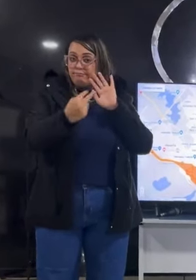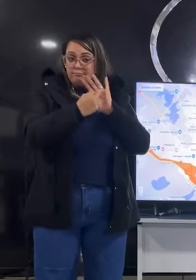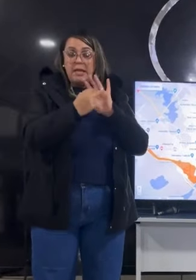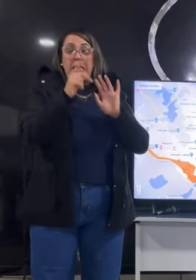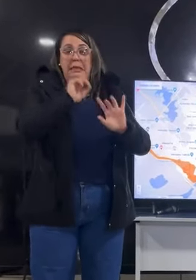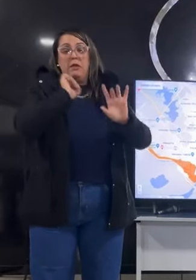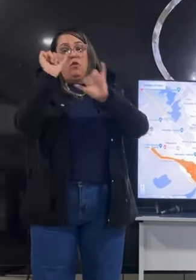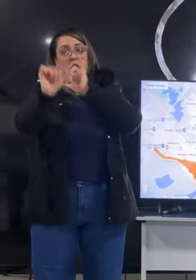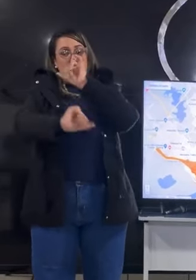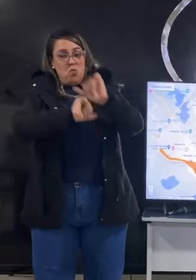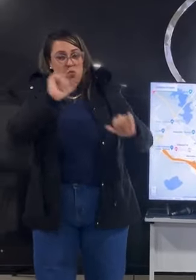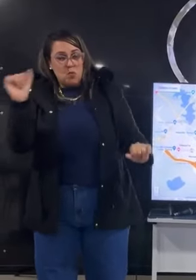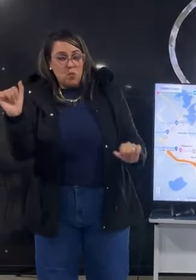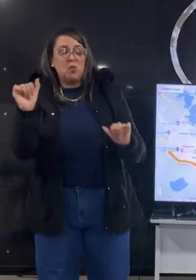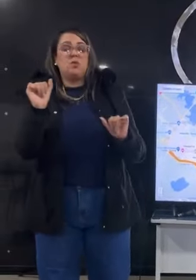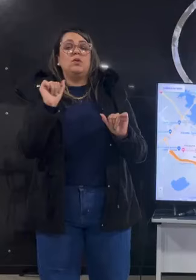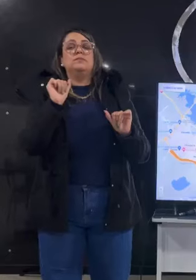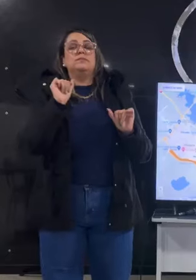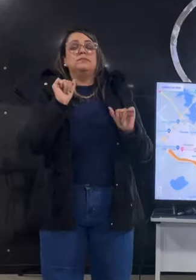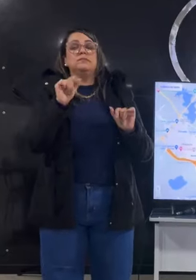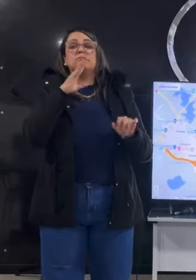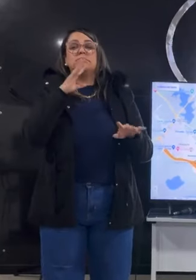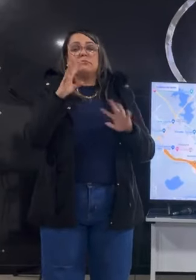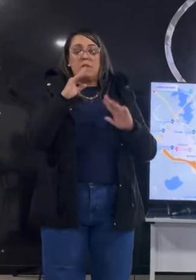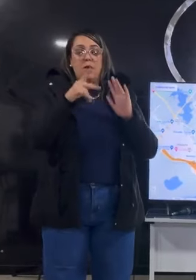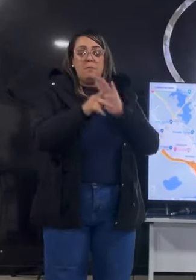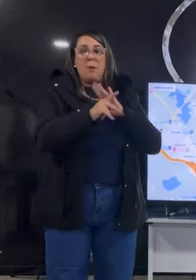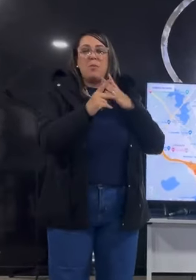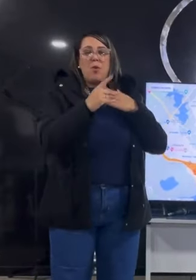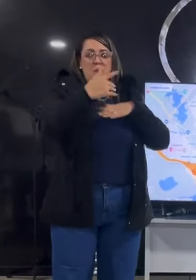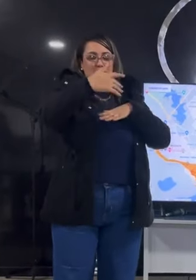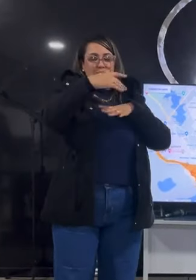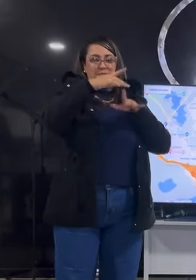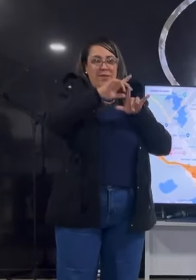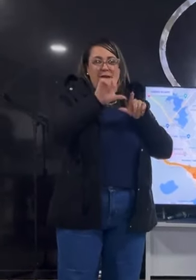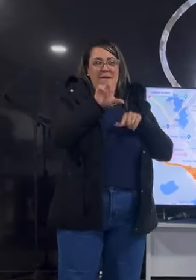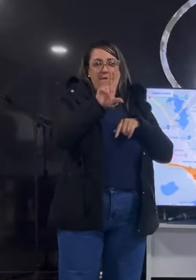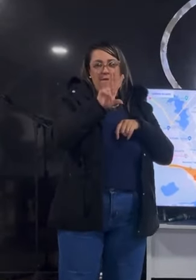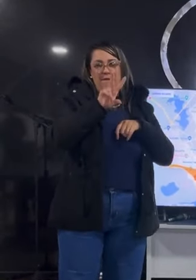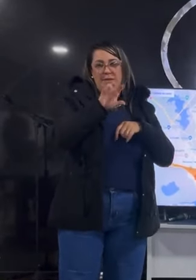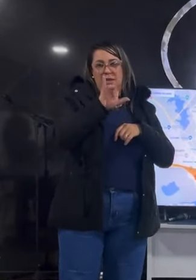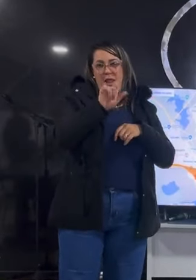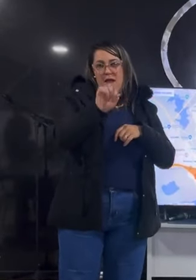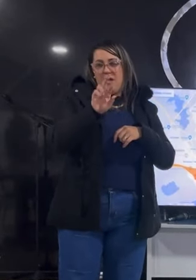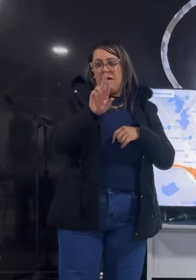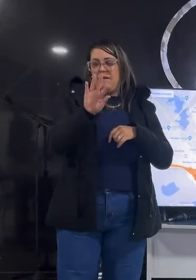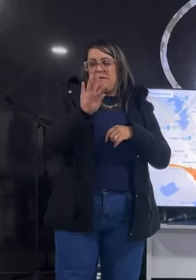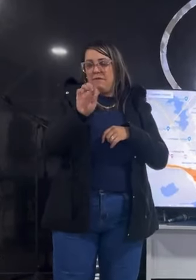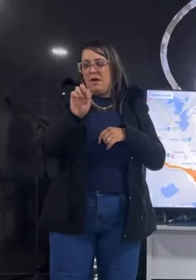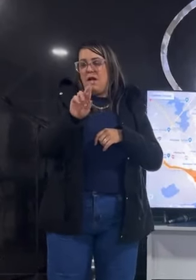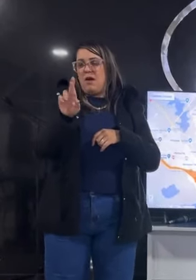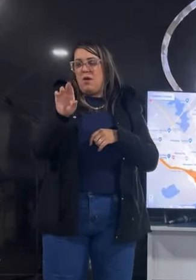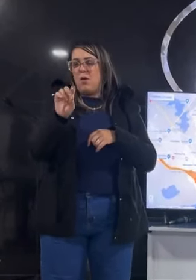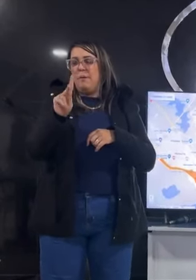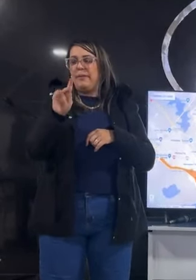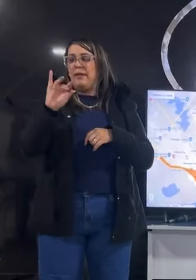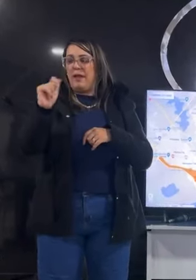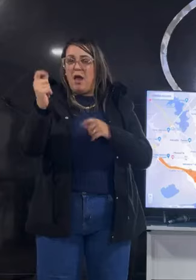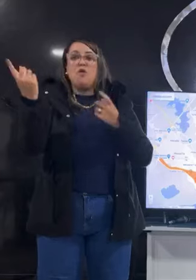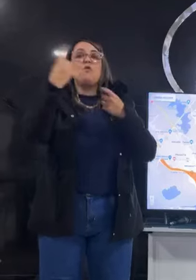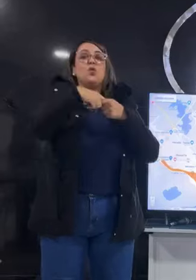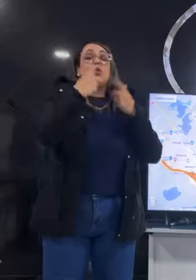houve toda essa mudança a a Farropilha saiu do laranja ou seja voltou ao normal Farropilha